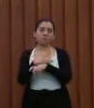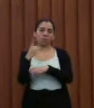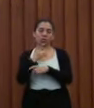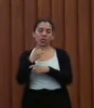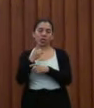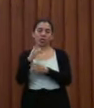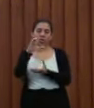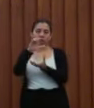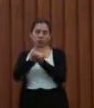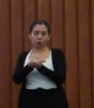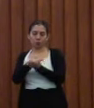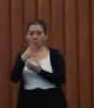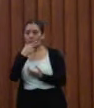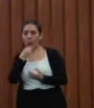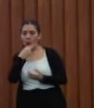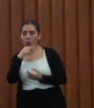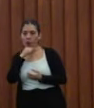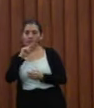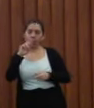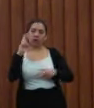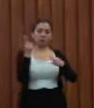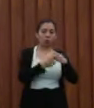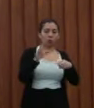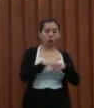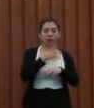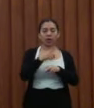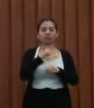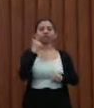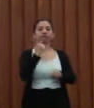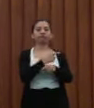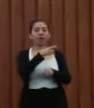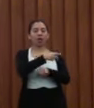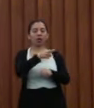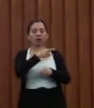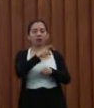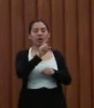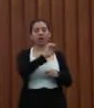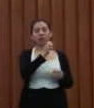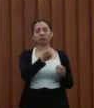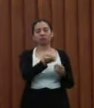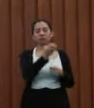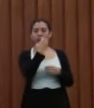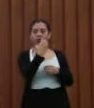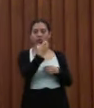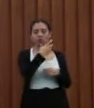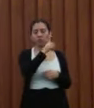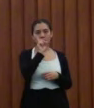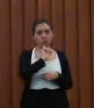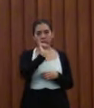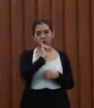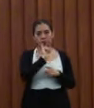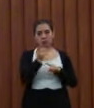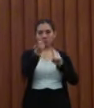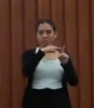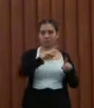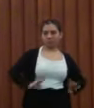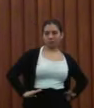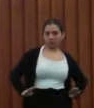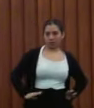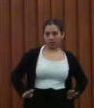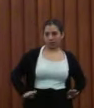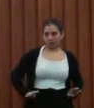asesinó porque la engañaba con otra mujer, o sale la pareja, ahora